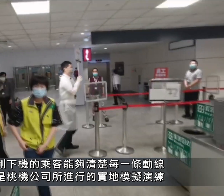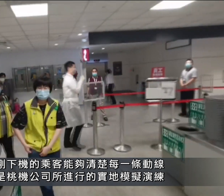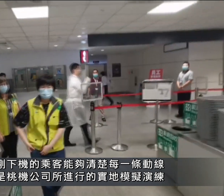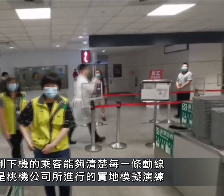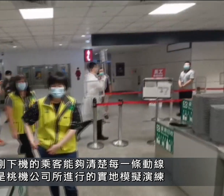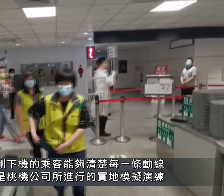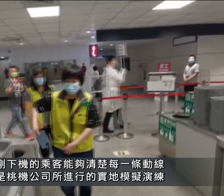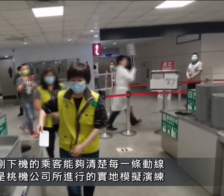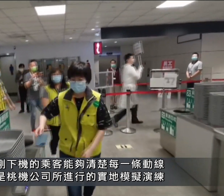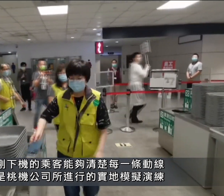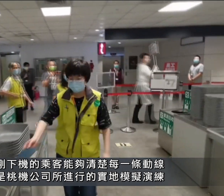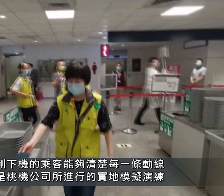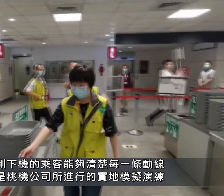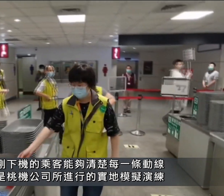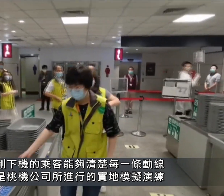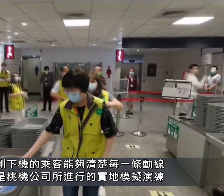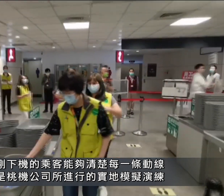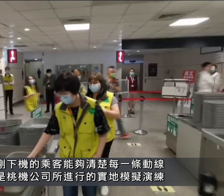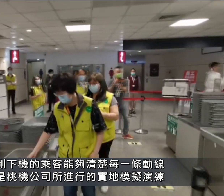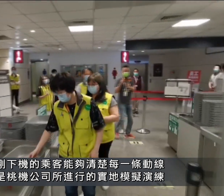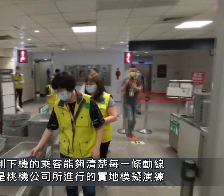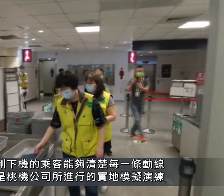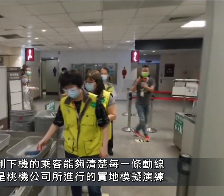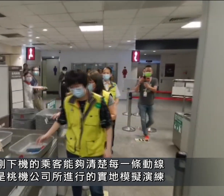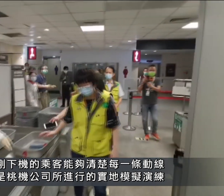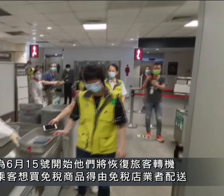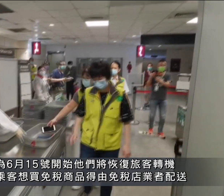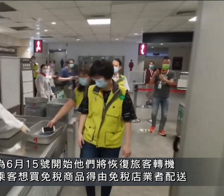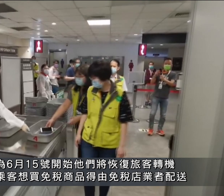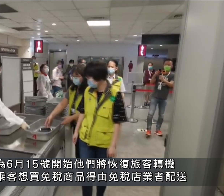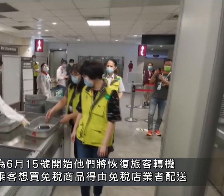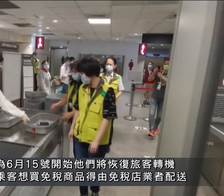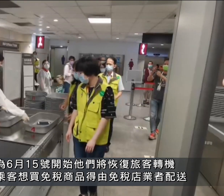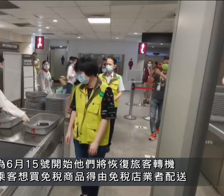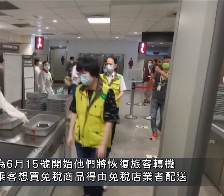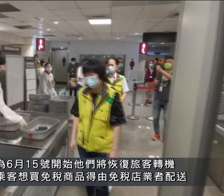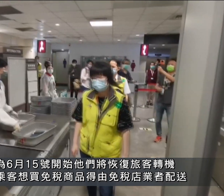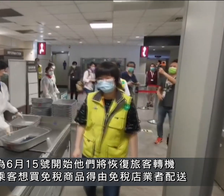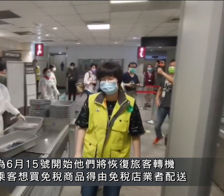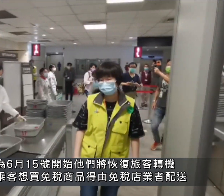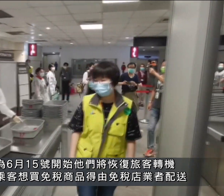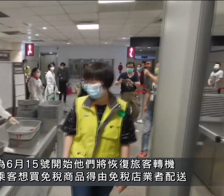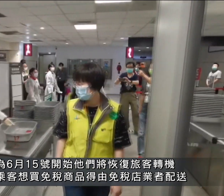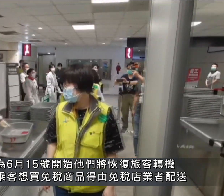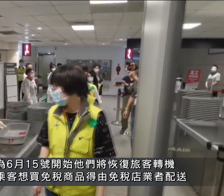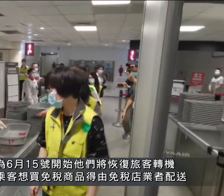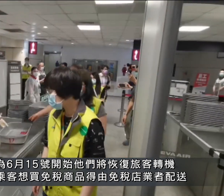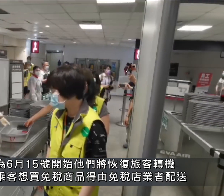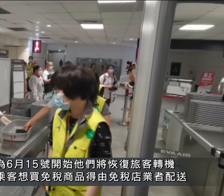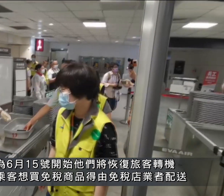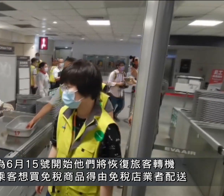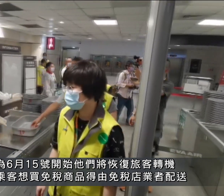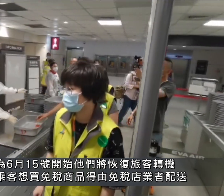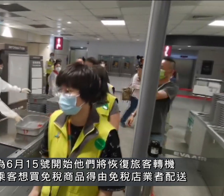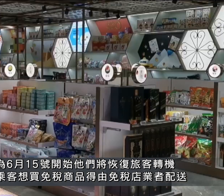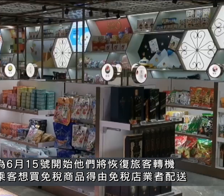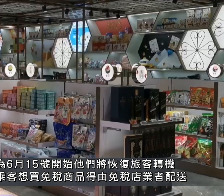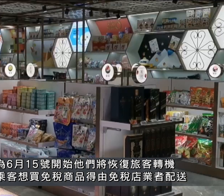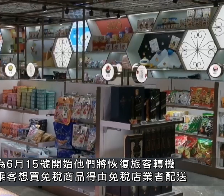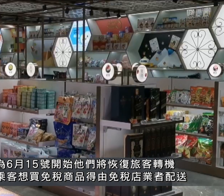这是桃机公司所进行的实地模拟演练。因为6月15号开始，他们将恢复旅客转机，若乘客想买免税